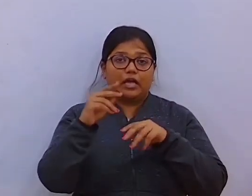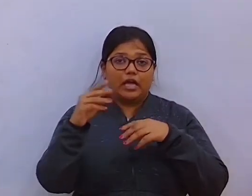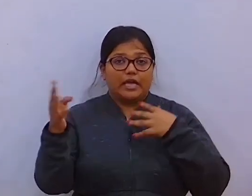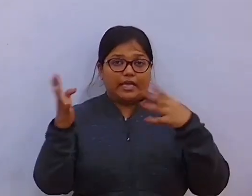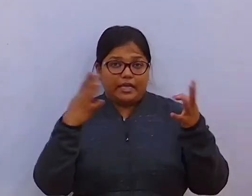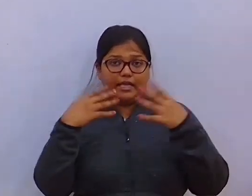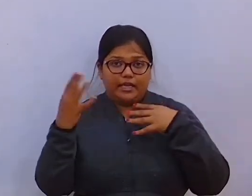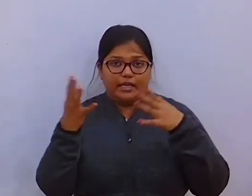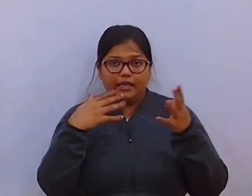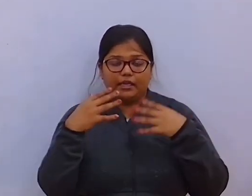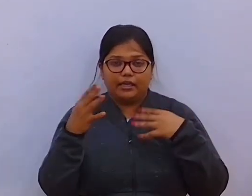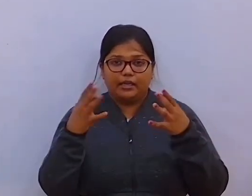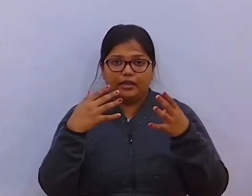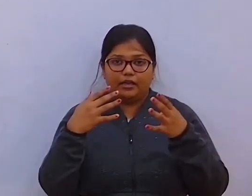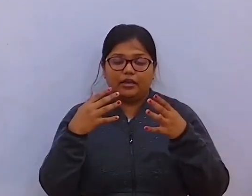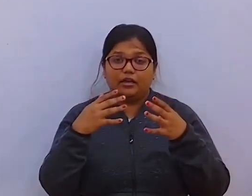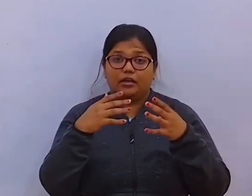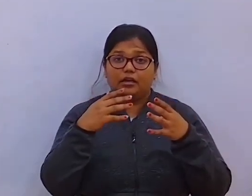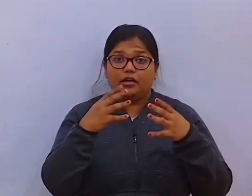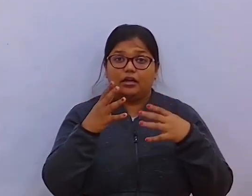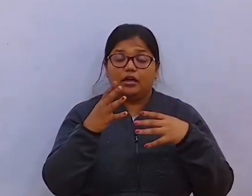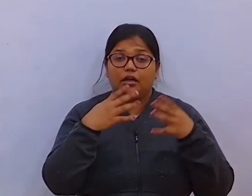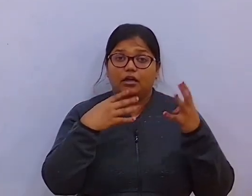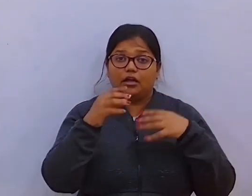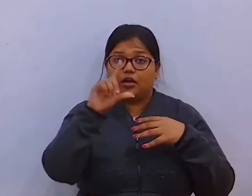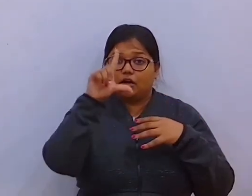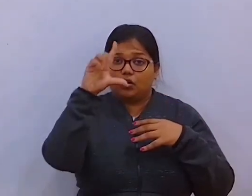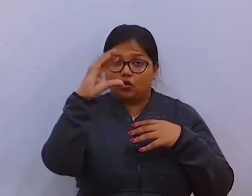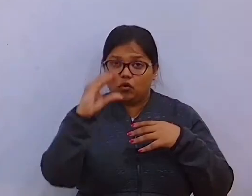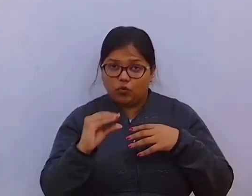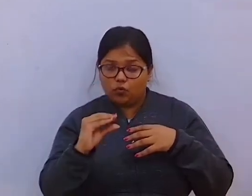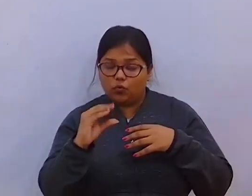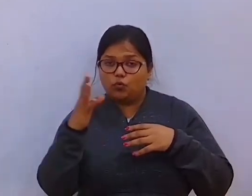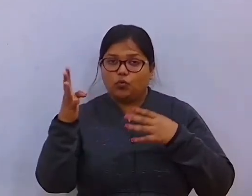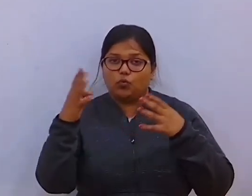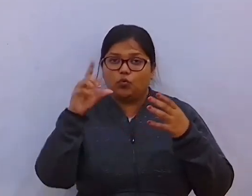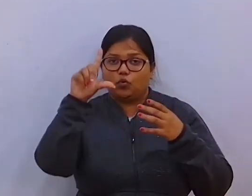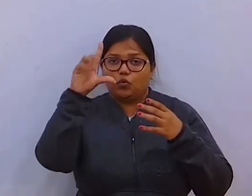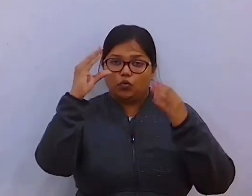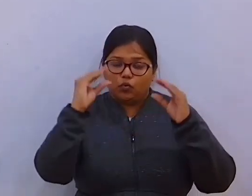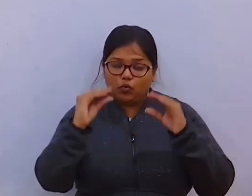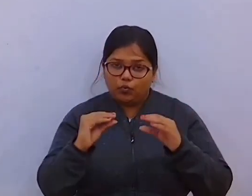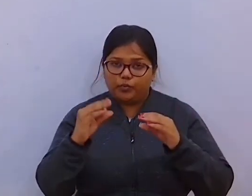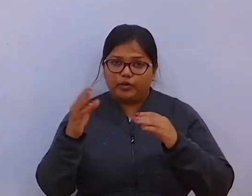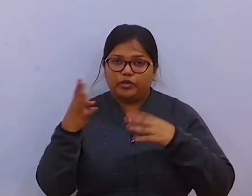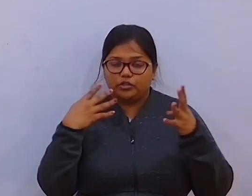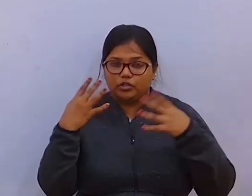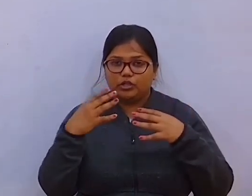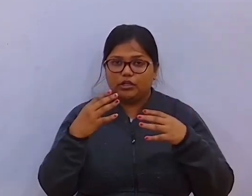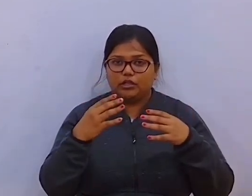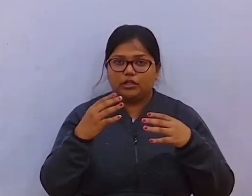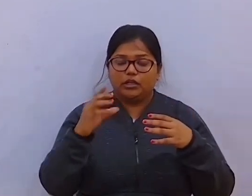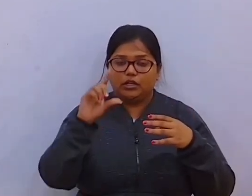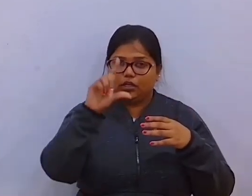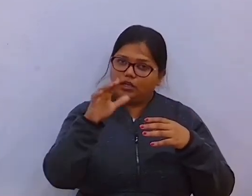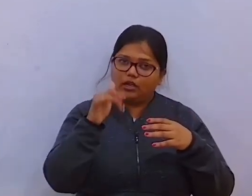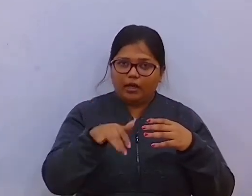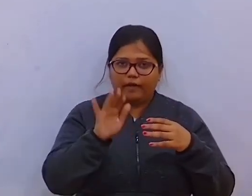है वो हल्की होकर ऊपर उठने लगती है और उससे ही वर्षा का कारण बनता है। इतना समझ में आया